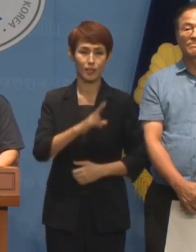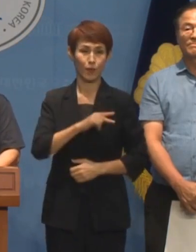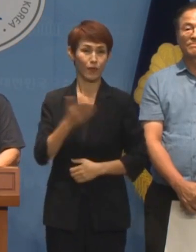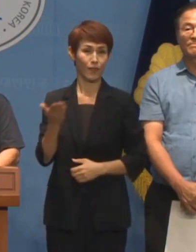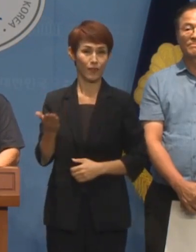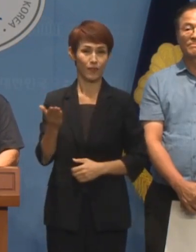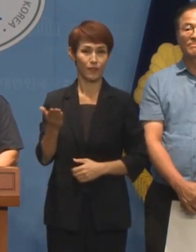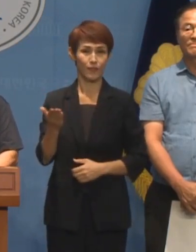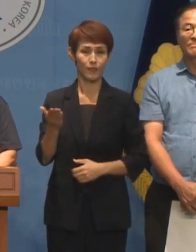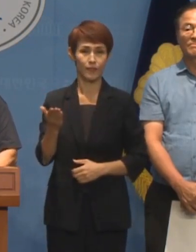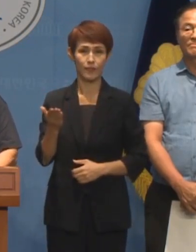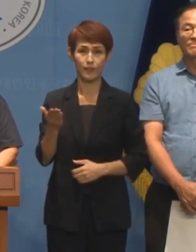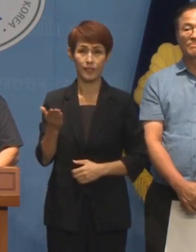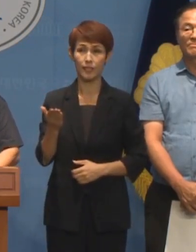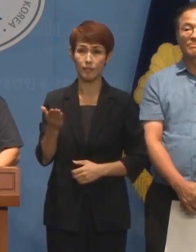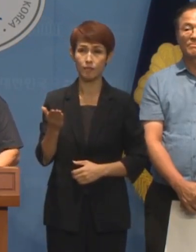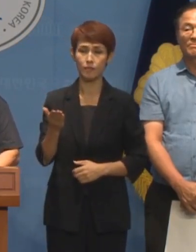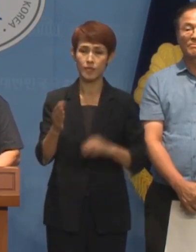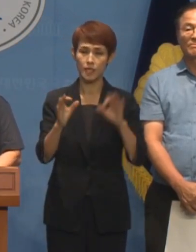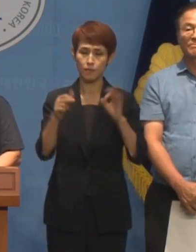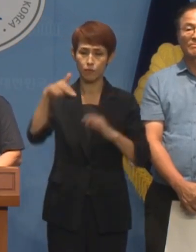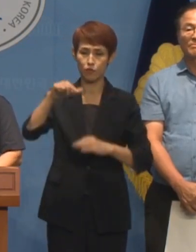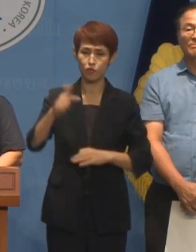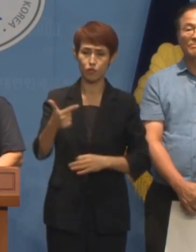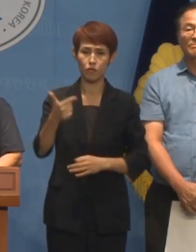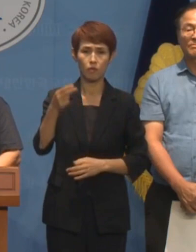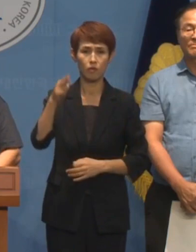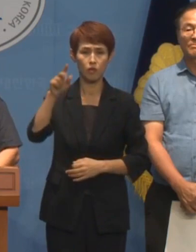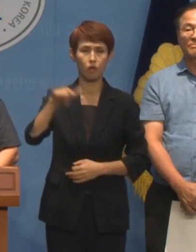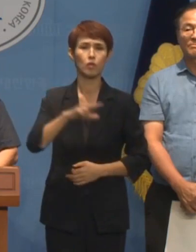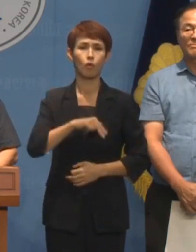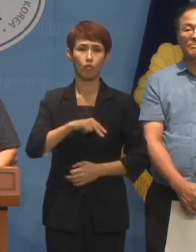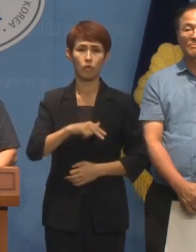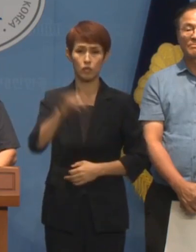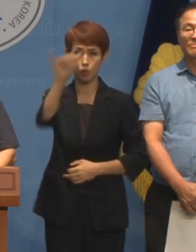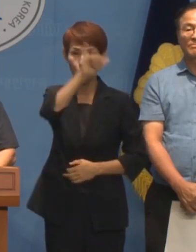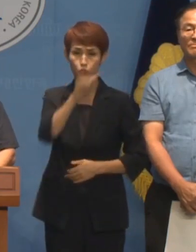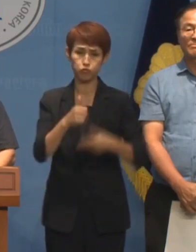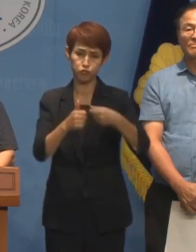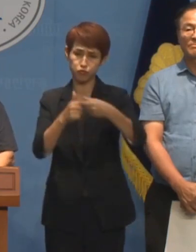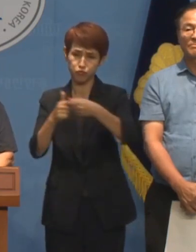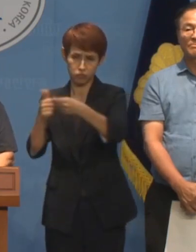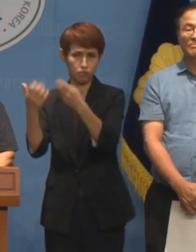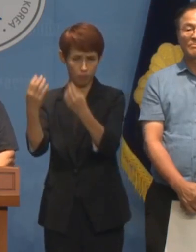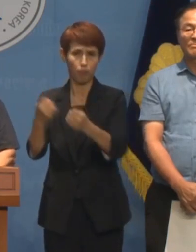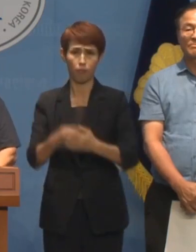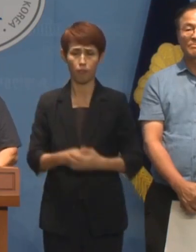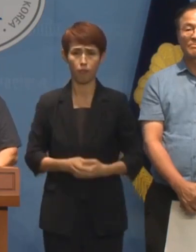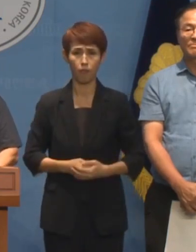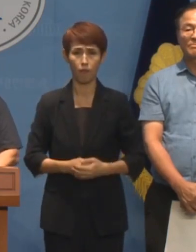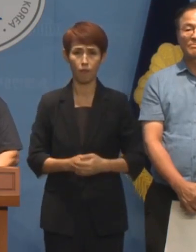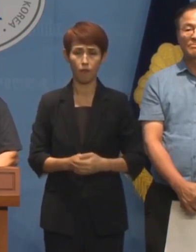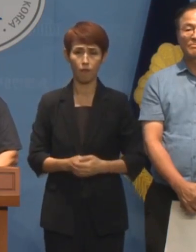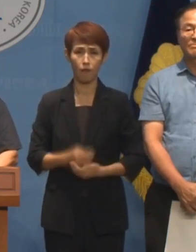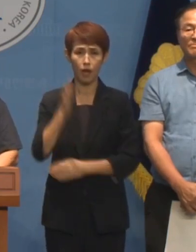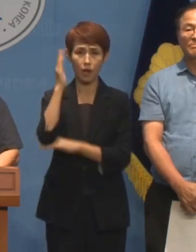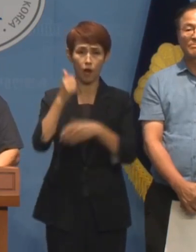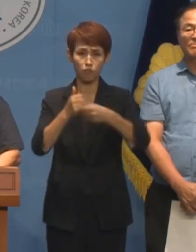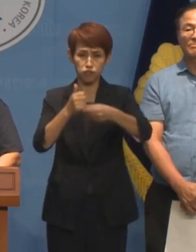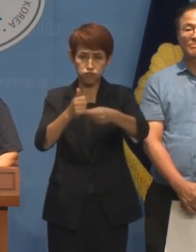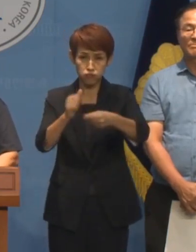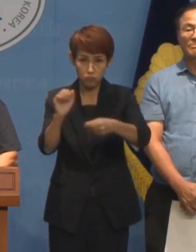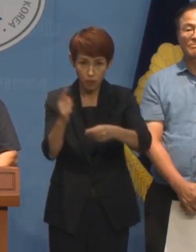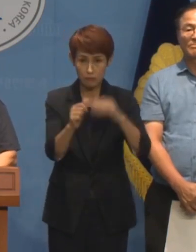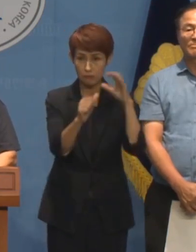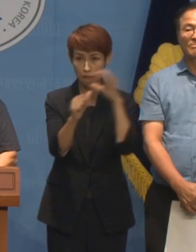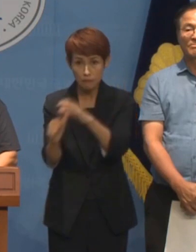의원님께서 사실 이분이 전국으로 초청 강연 많이 다니시는 분입니다. 근데 이런 초청 강연을 이렇게 했다고 이렇게 탄압받는 거 아마 김준혁